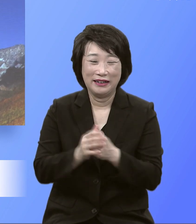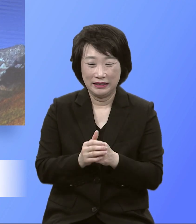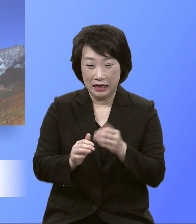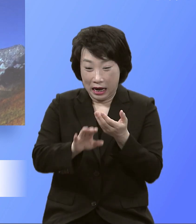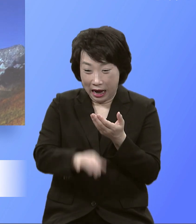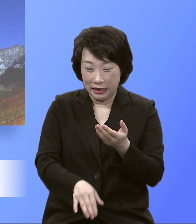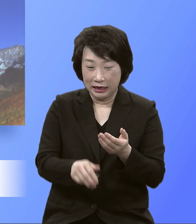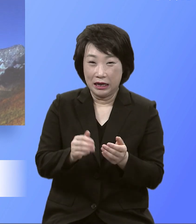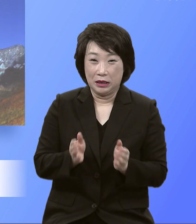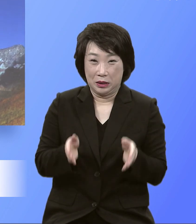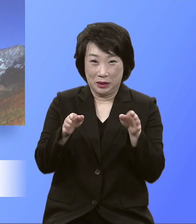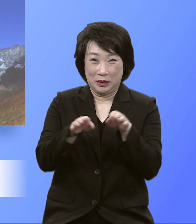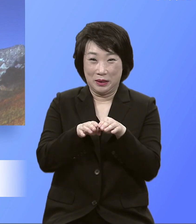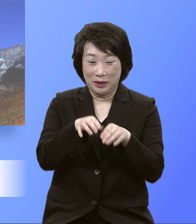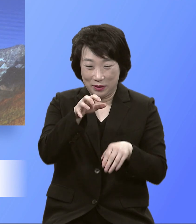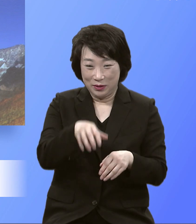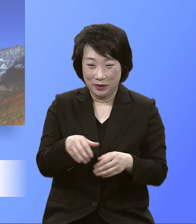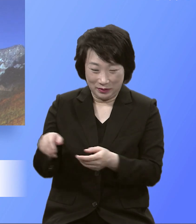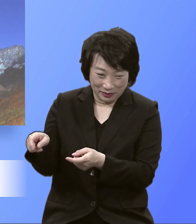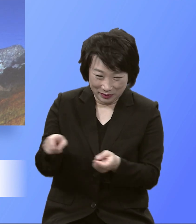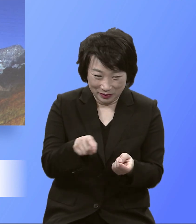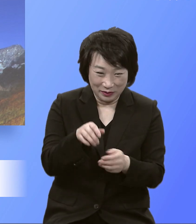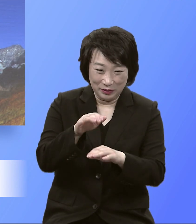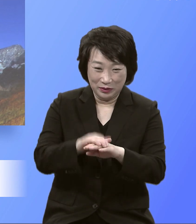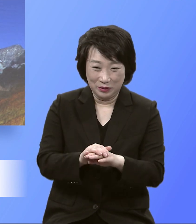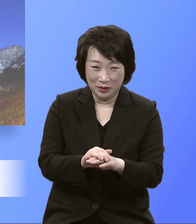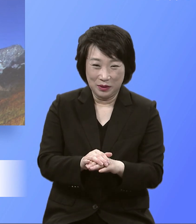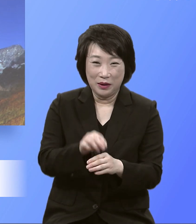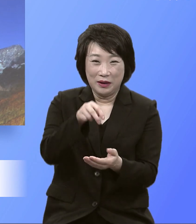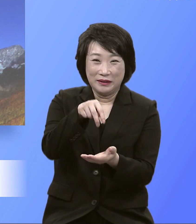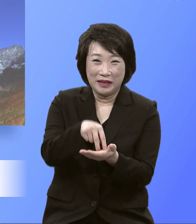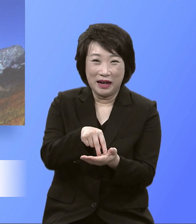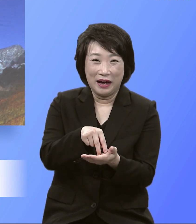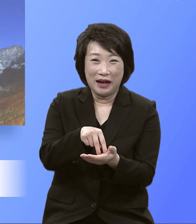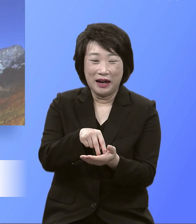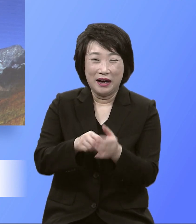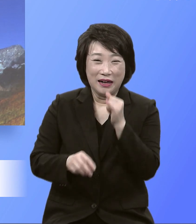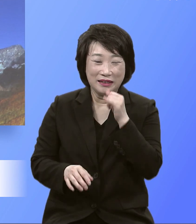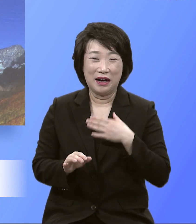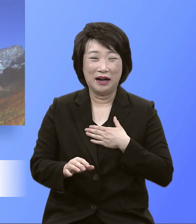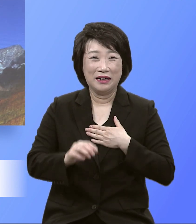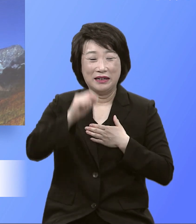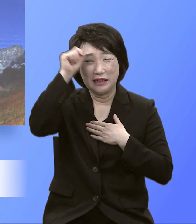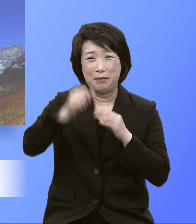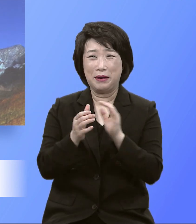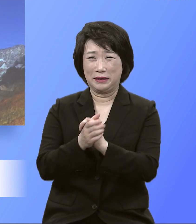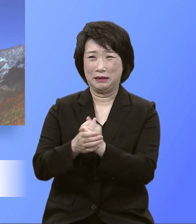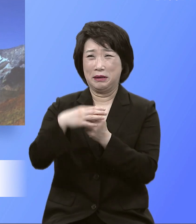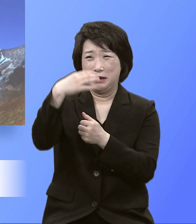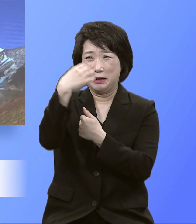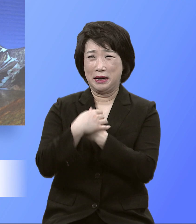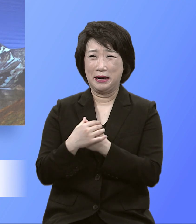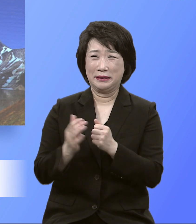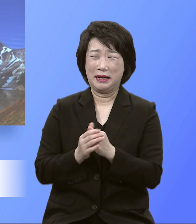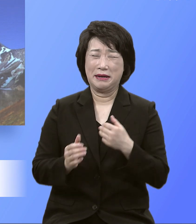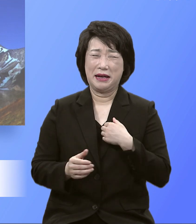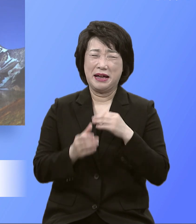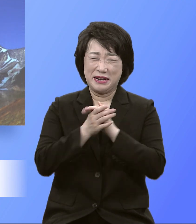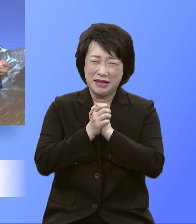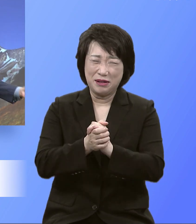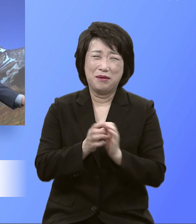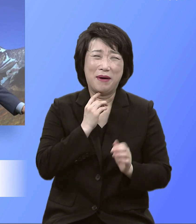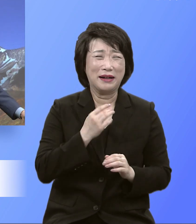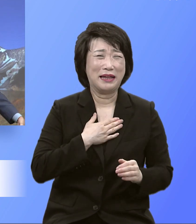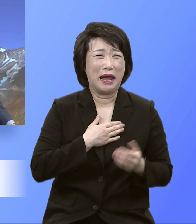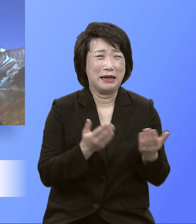아래다 강사 조그마한 거 갖다 놓고 이제 새벽기도 시켰으니까 막 기도밖에는 할